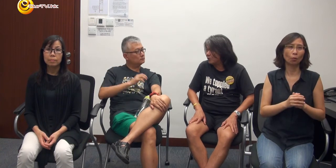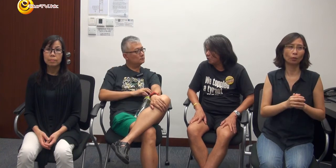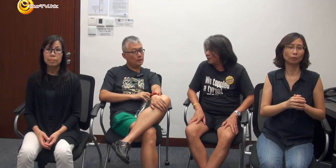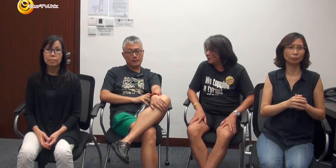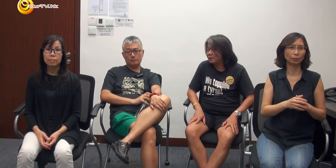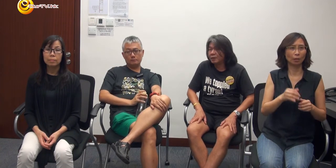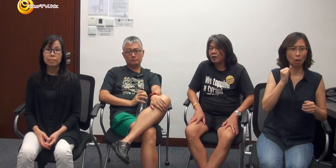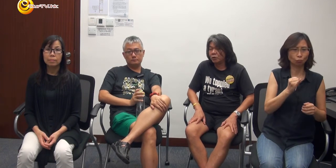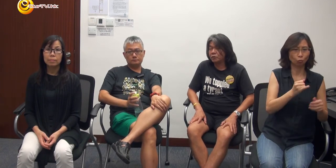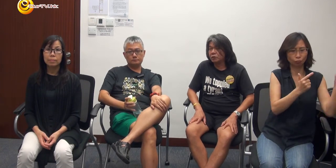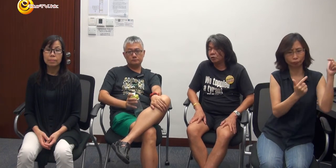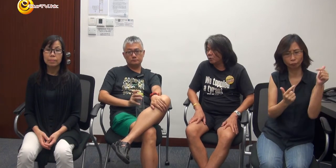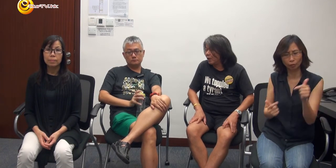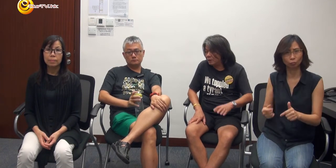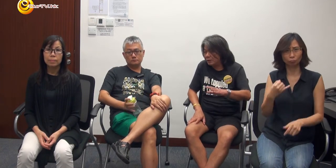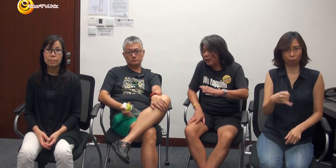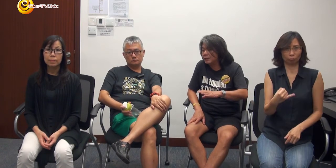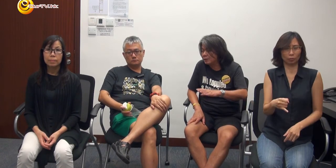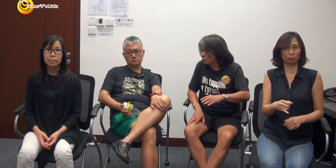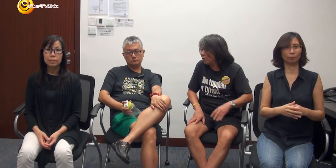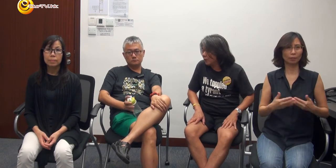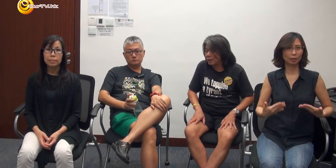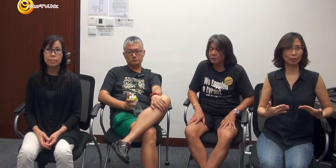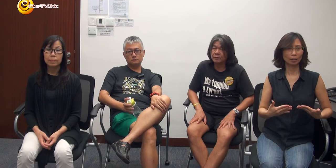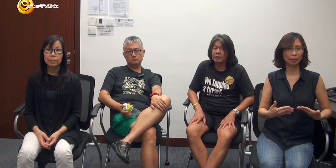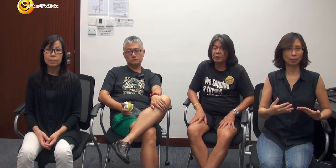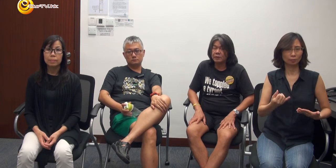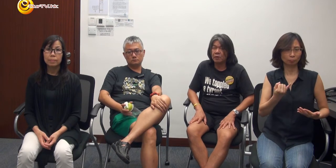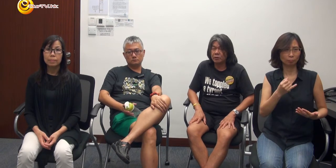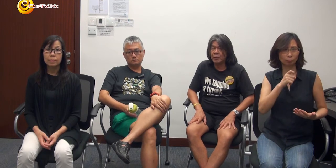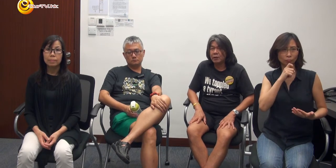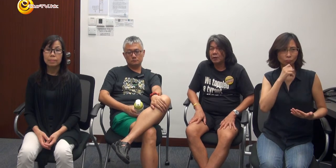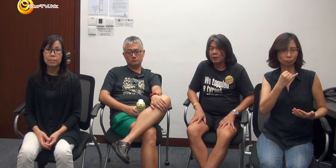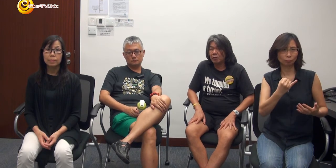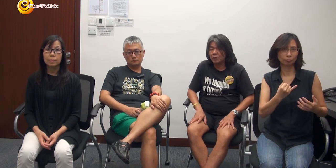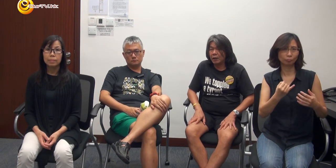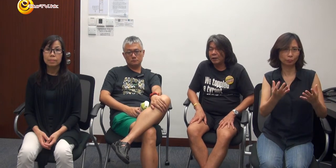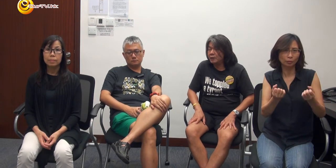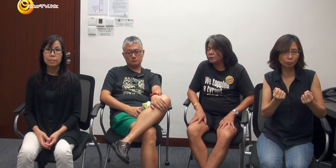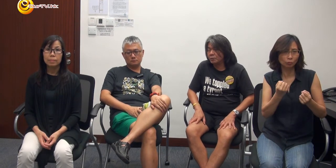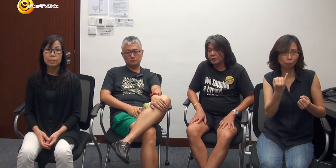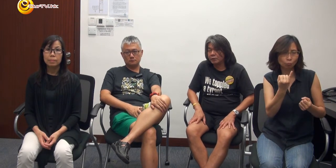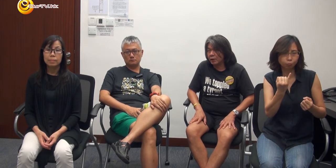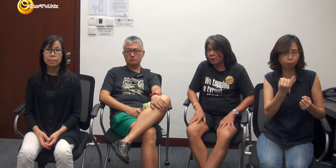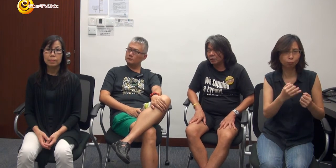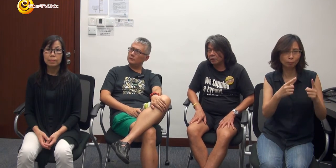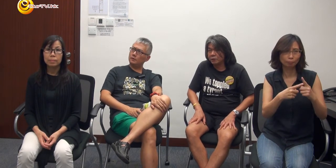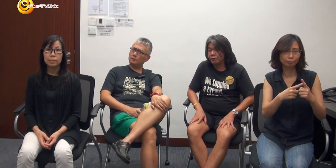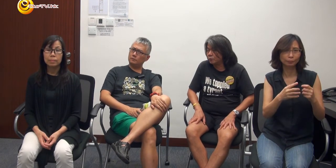續啊嘛。係 啊， 除咗話而家已經受咗害嘅人之外，所以。我覺得在這點上面，即是這個梁振英府都沒有